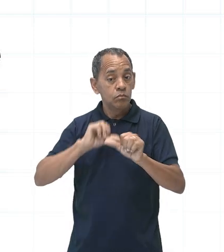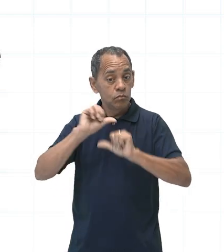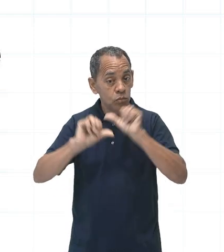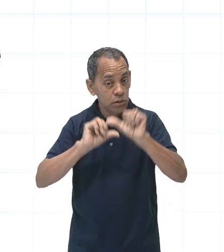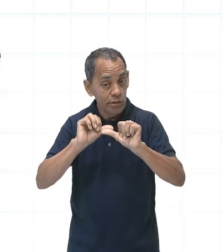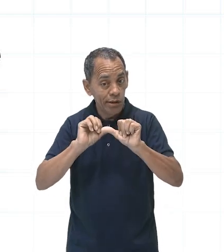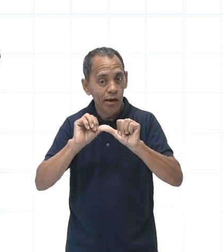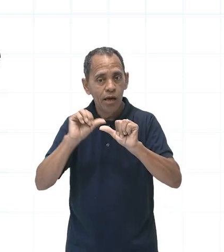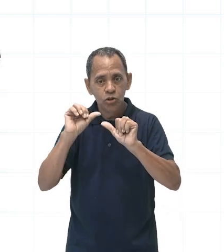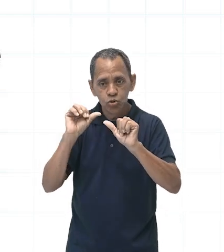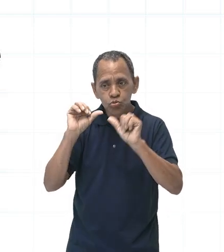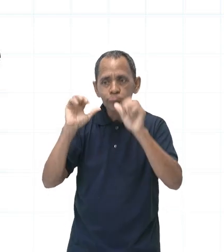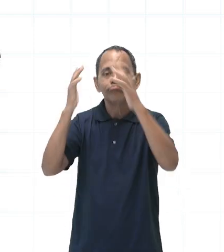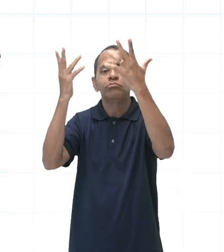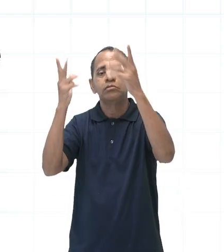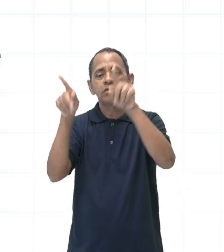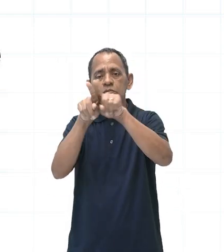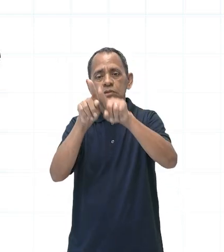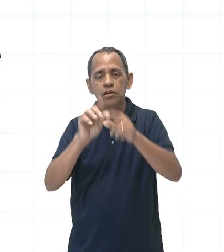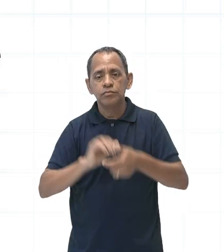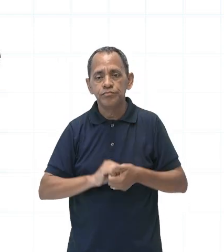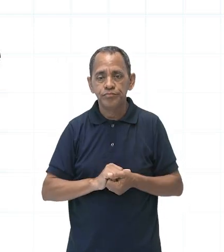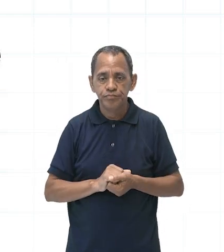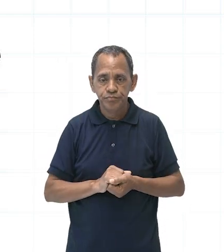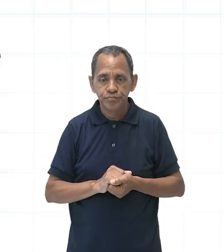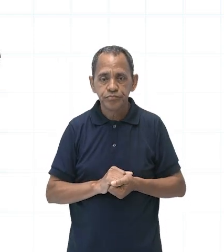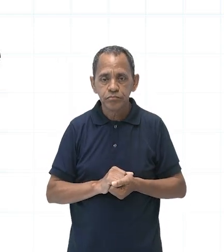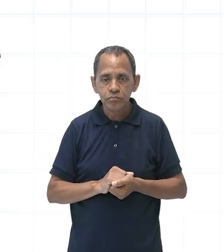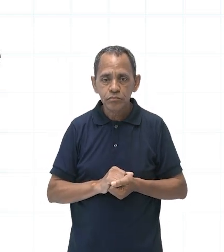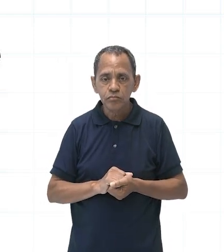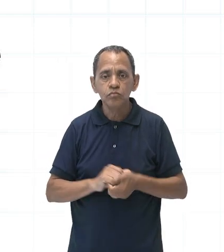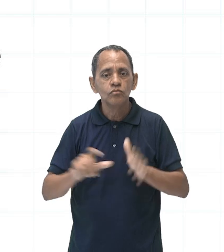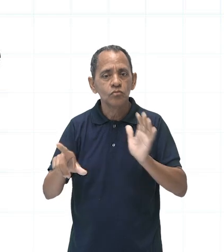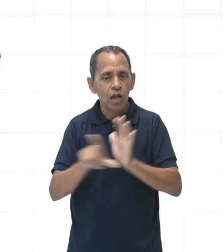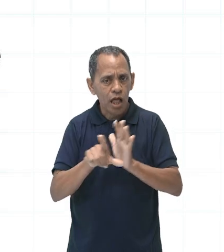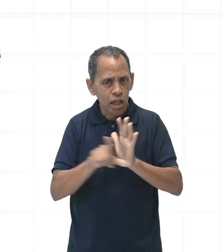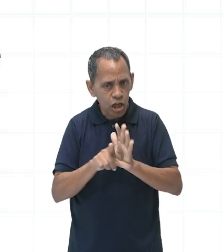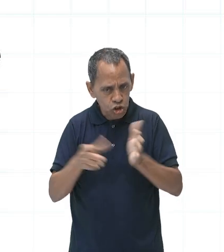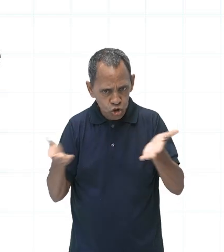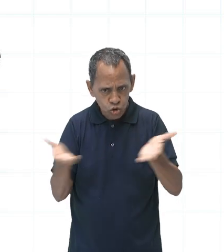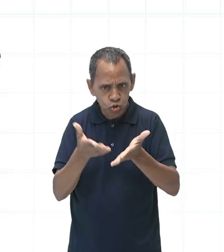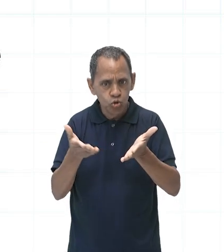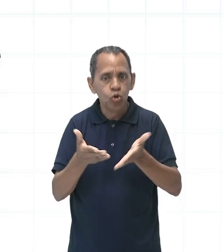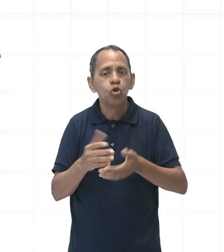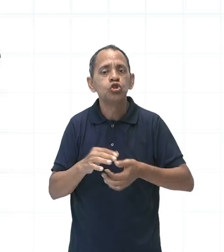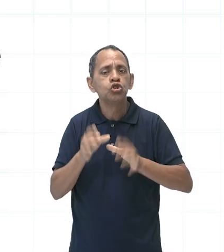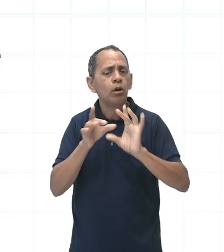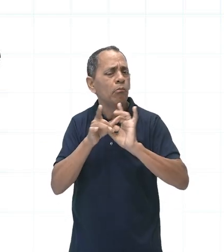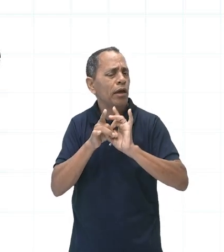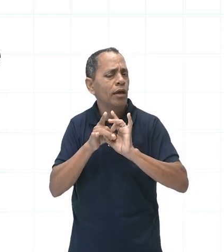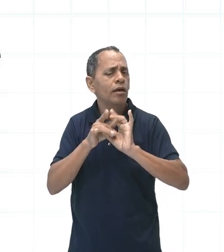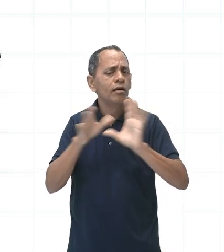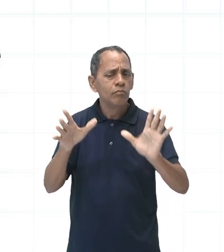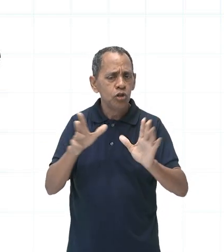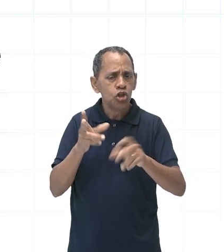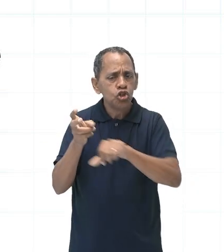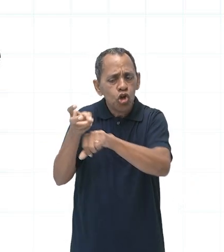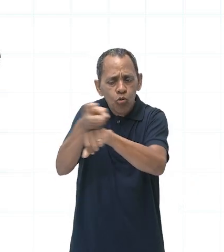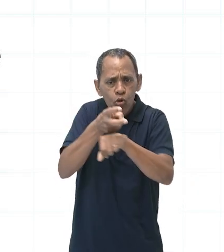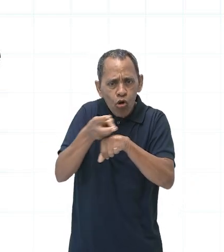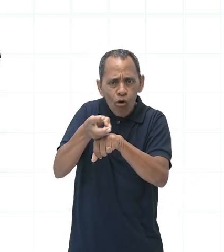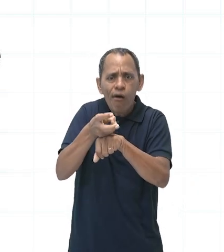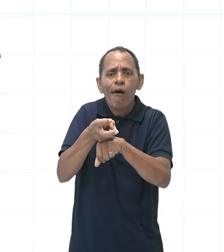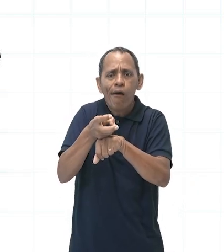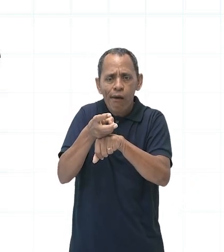para eles, a atual legislação está permitindo muita exploração dos